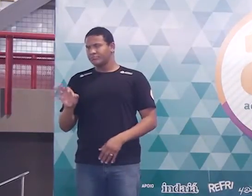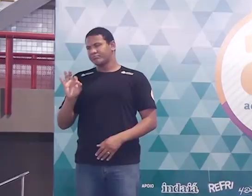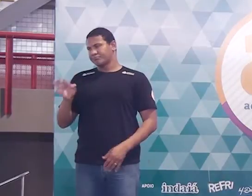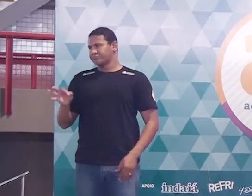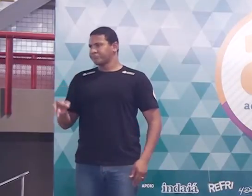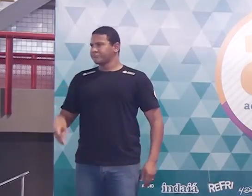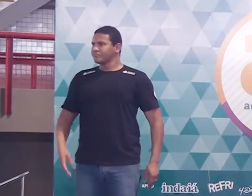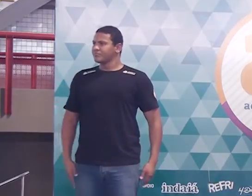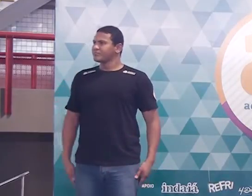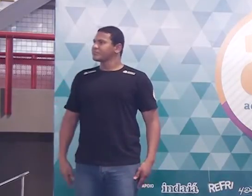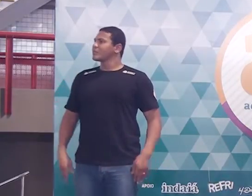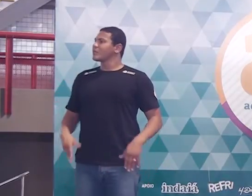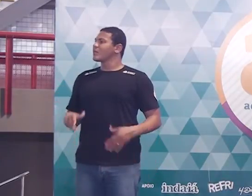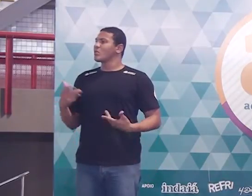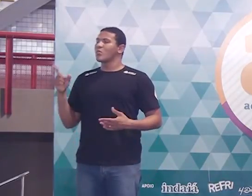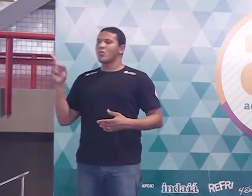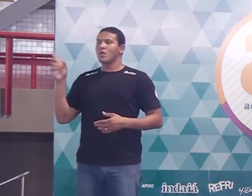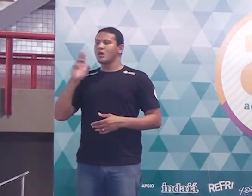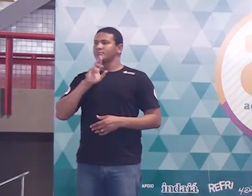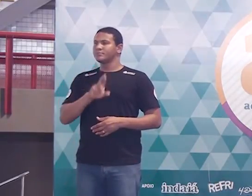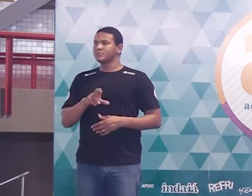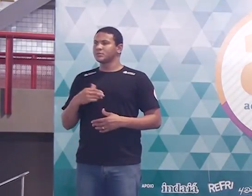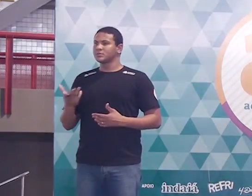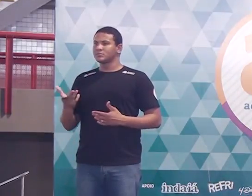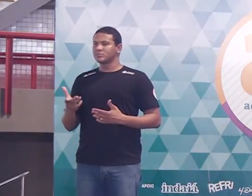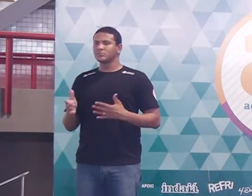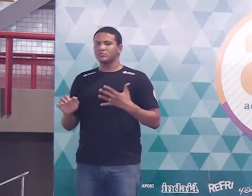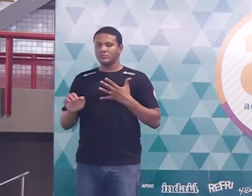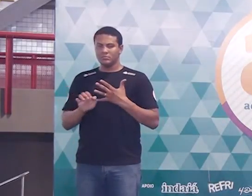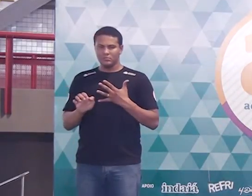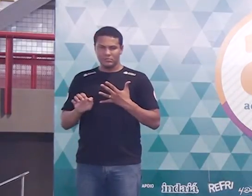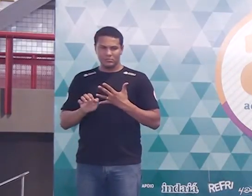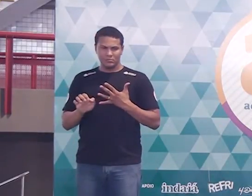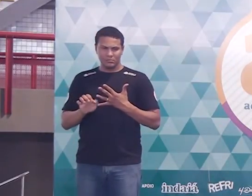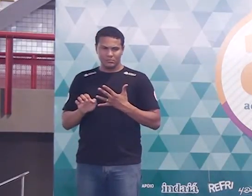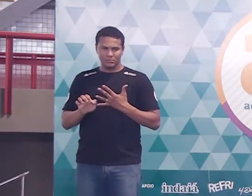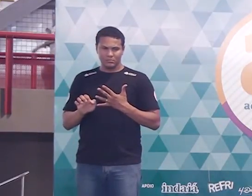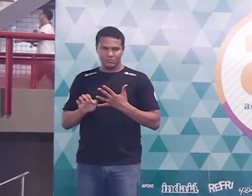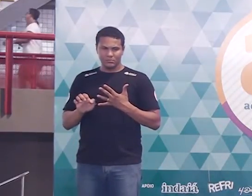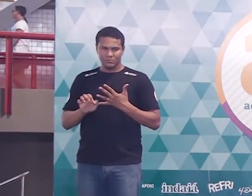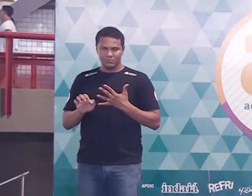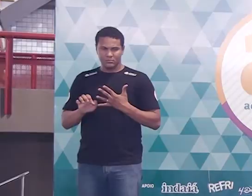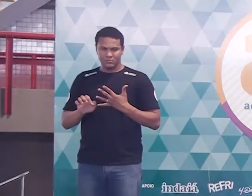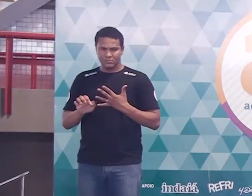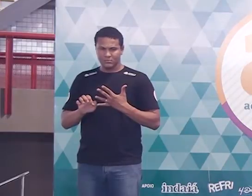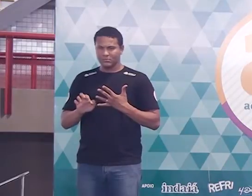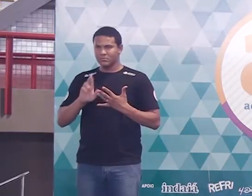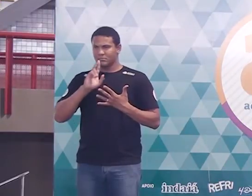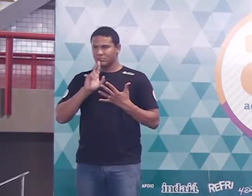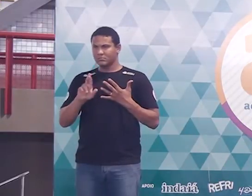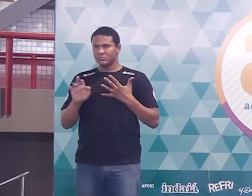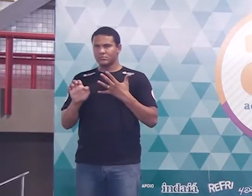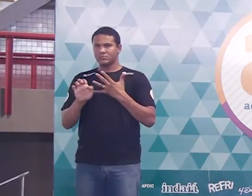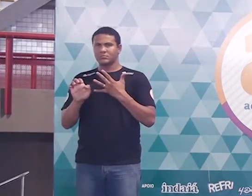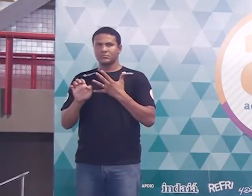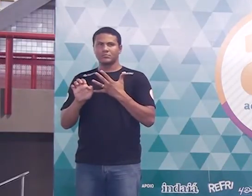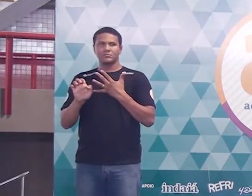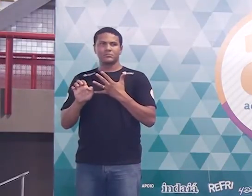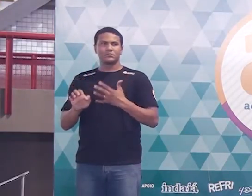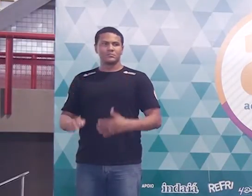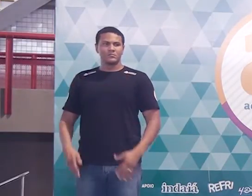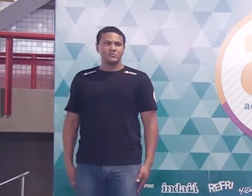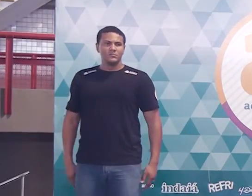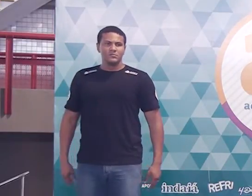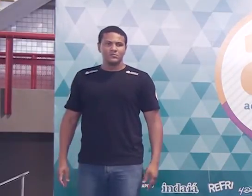Corretíssimo. Então, qual é a resposta dessa nossa questãozinha? Que é a de número 6, item E. Perfeito, item E. Vamos